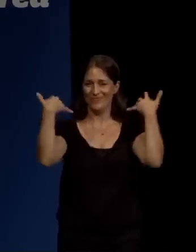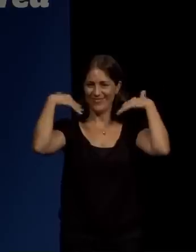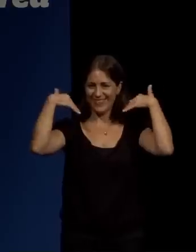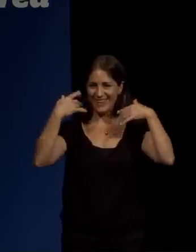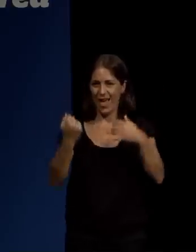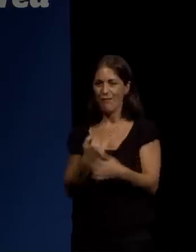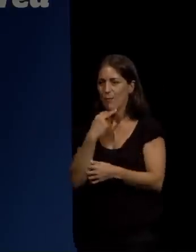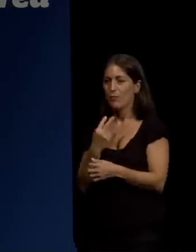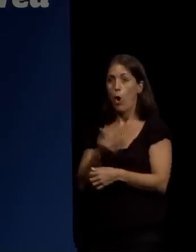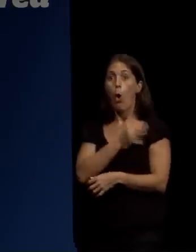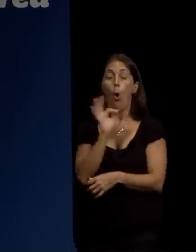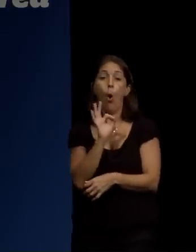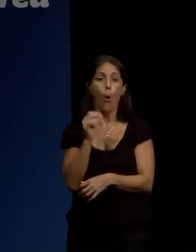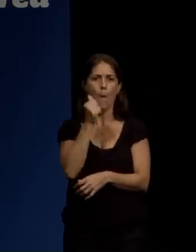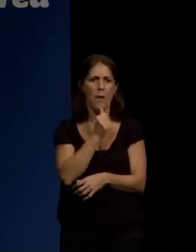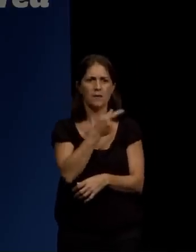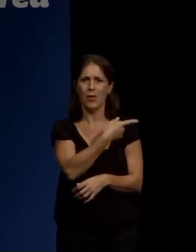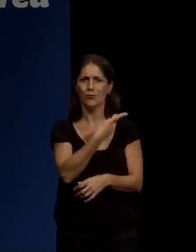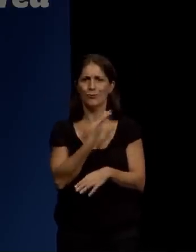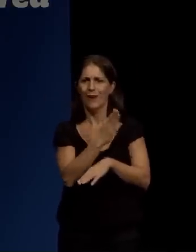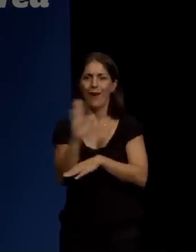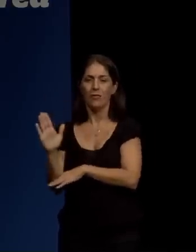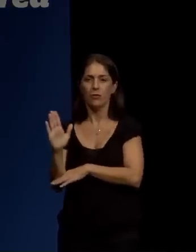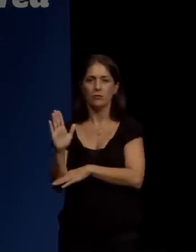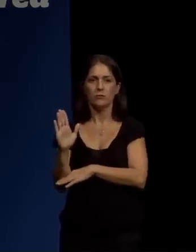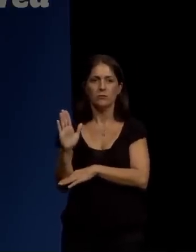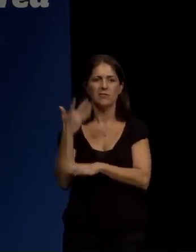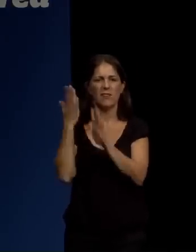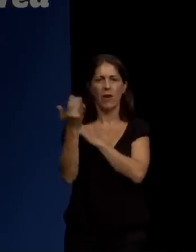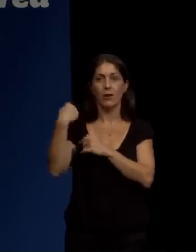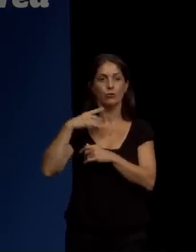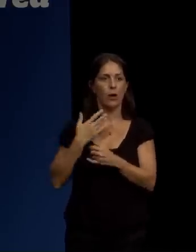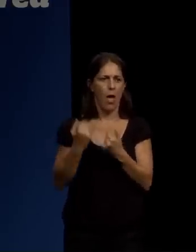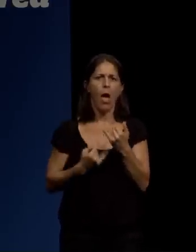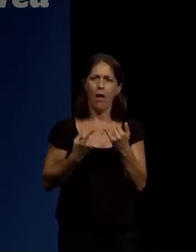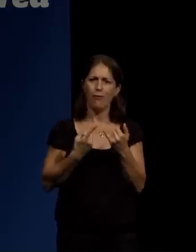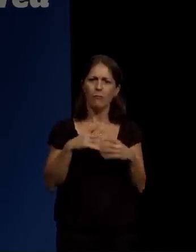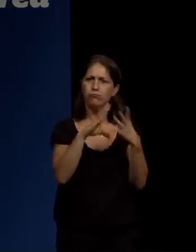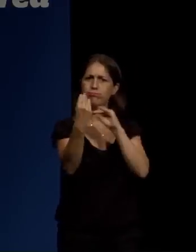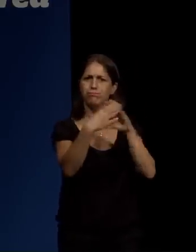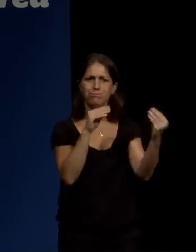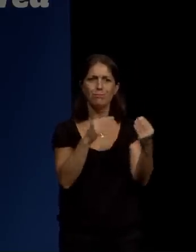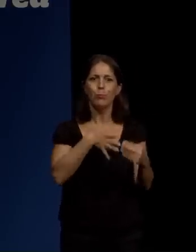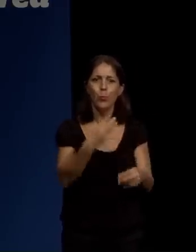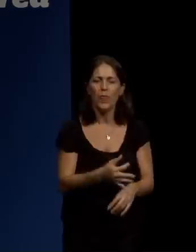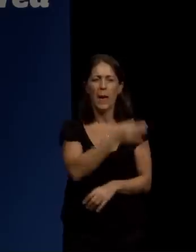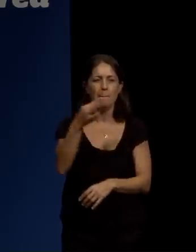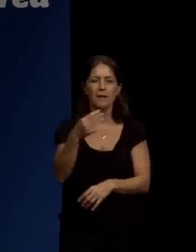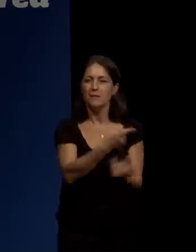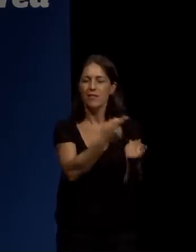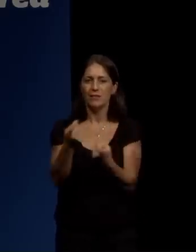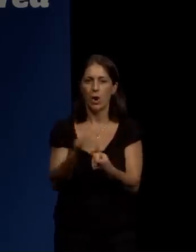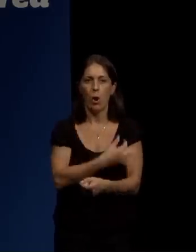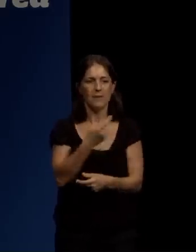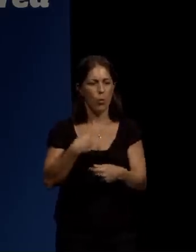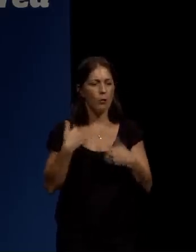o propio Xosé Manuel Beiras? Foi a primeira expresión de que era posible entenderse, de que era necesario entenderse, a xenerosidade